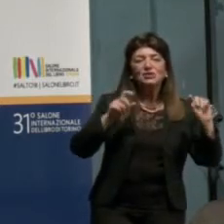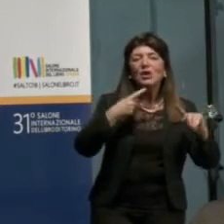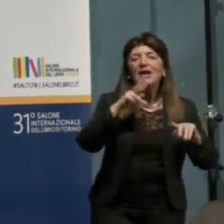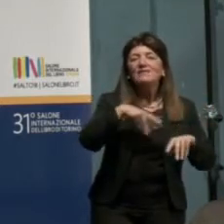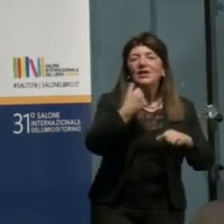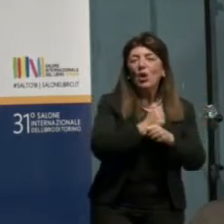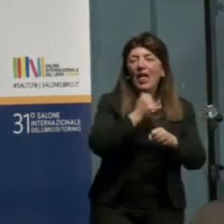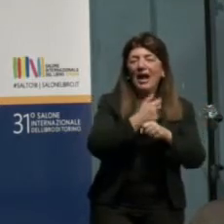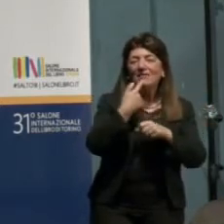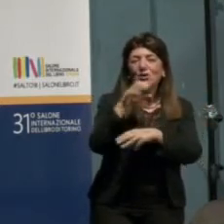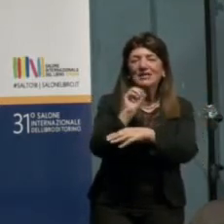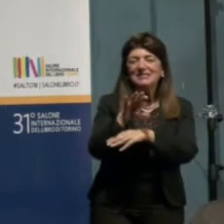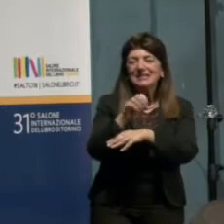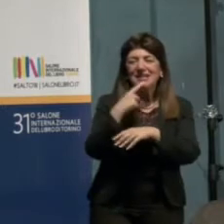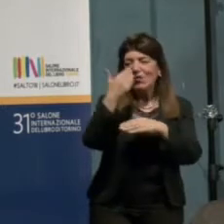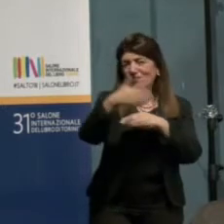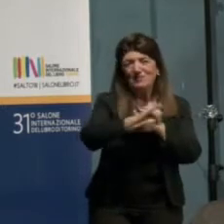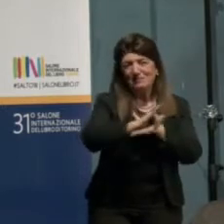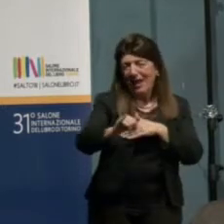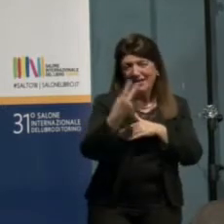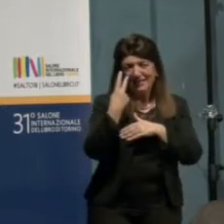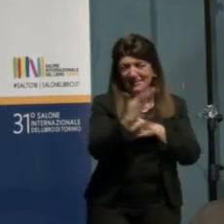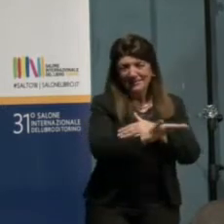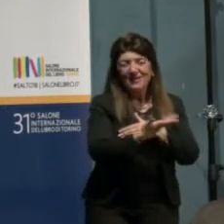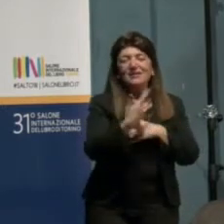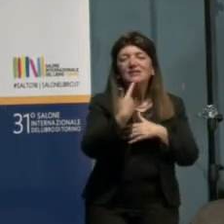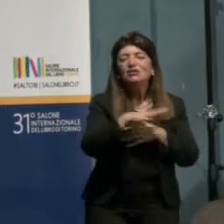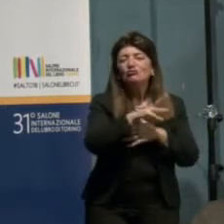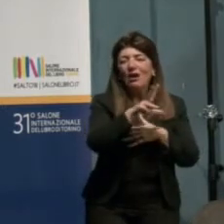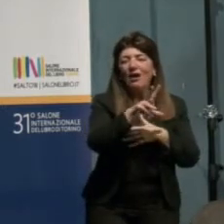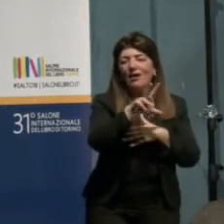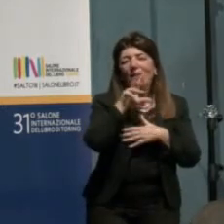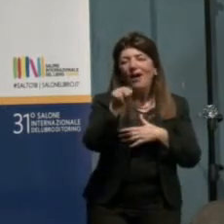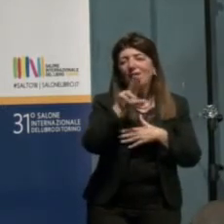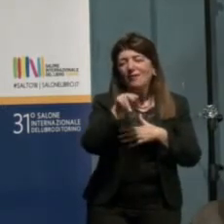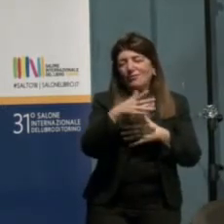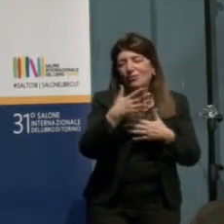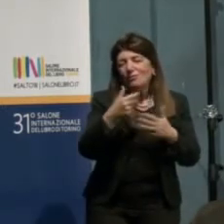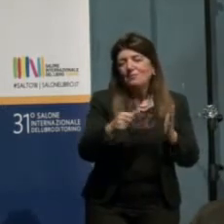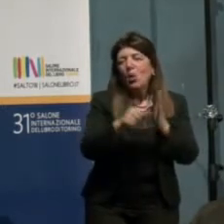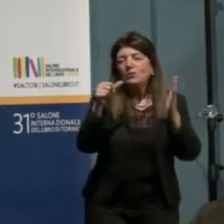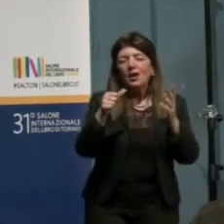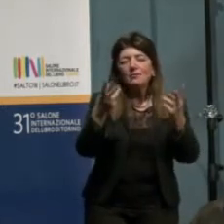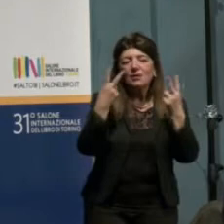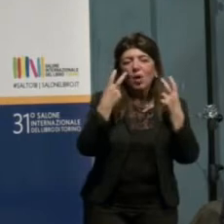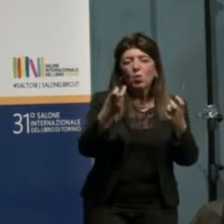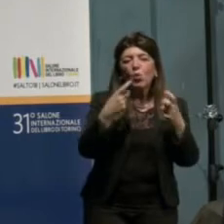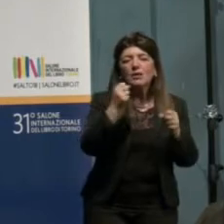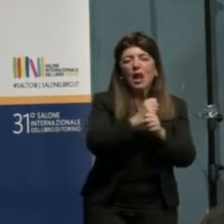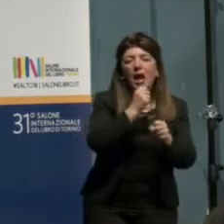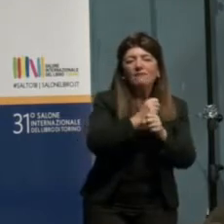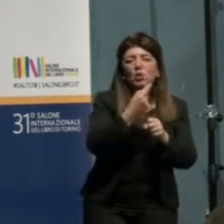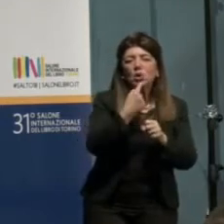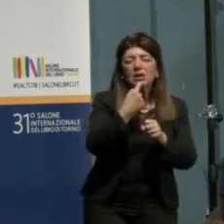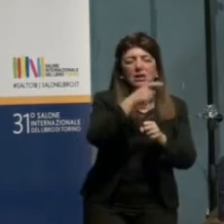non si smette di essere insegnanti ci ha detto delle cose importanti che riguardano il lavoro si il lavoro di kim al lavoro di tutti